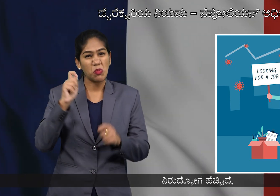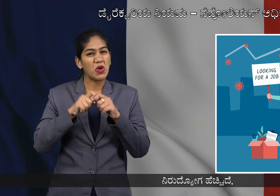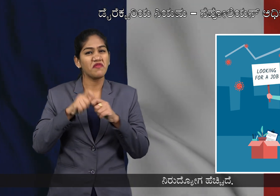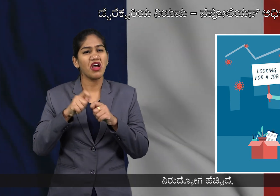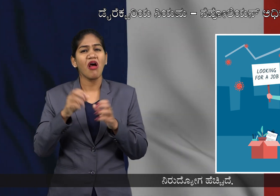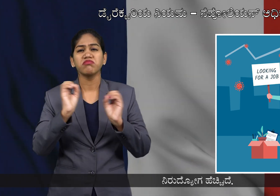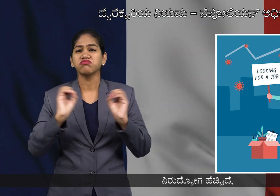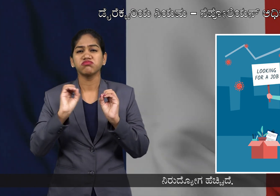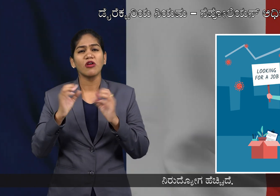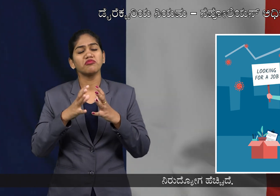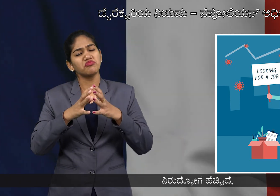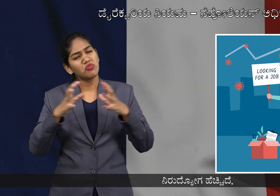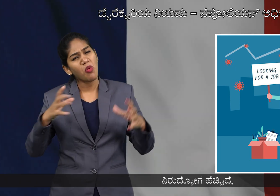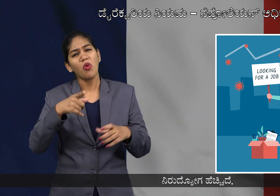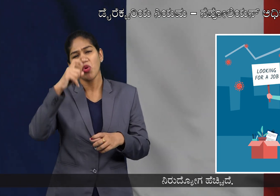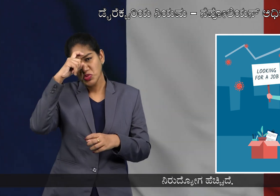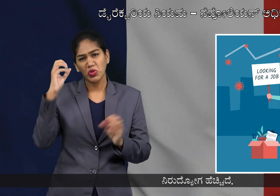ನಿರುದ್ಯೋಗ ಹೆಚ್ಚಿದೆ.